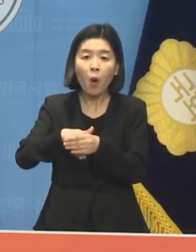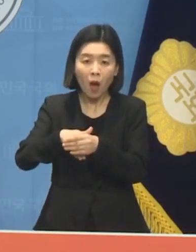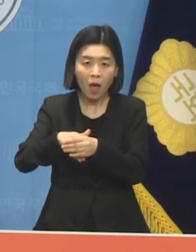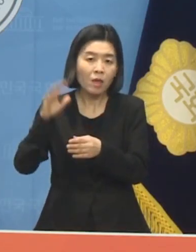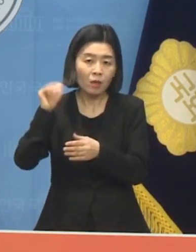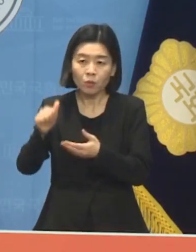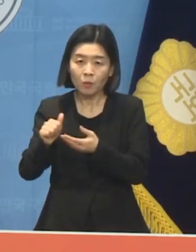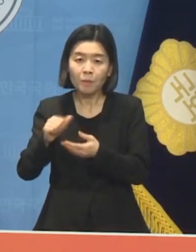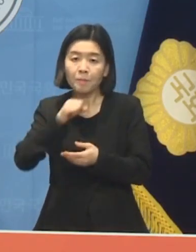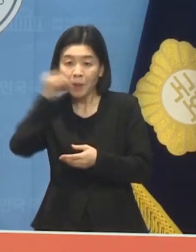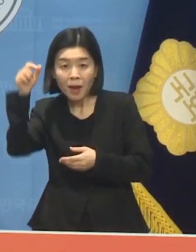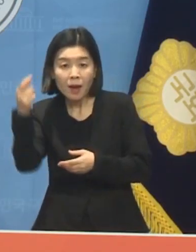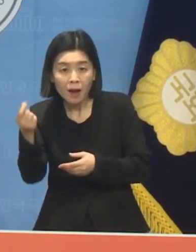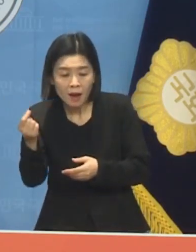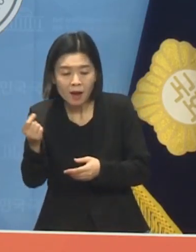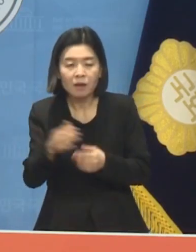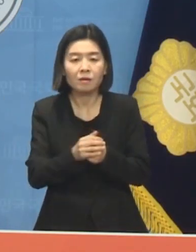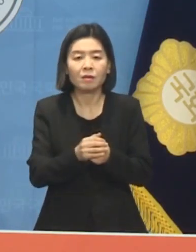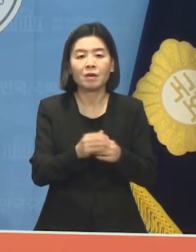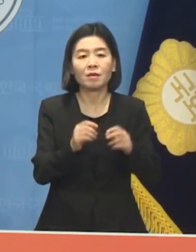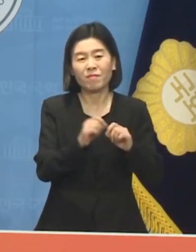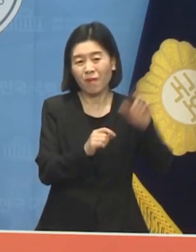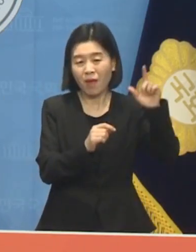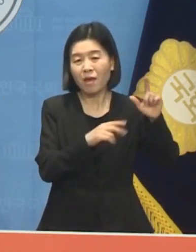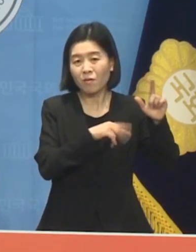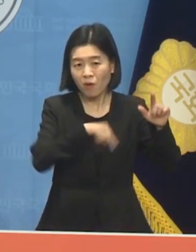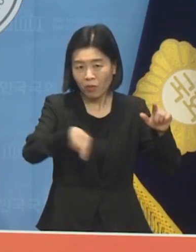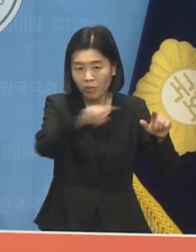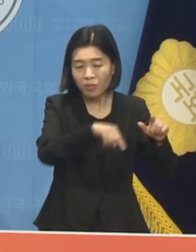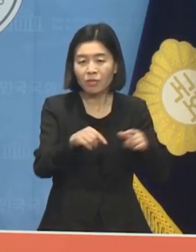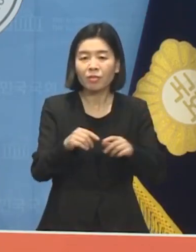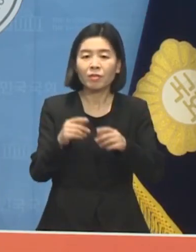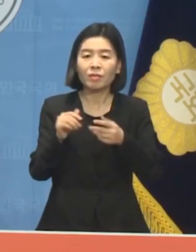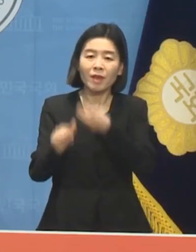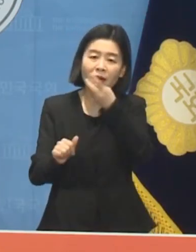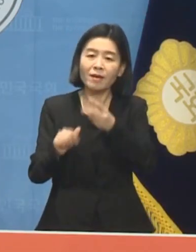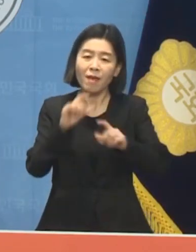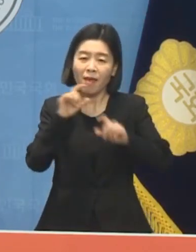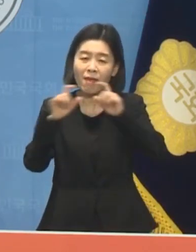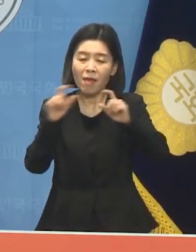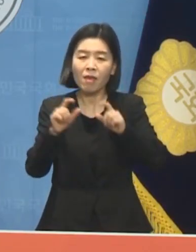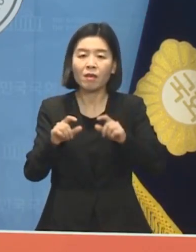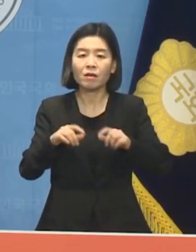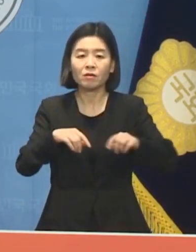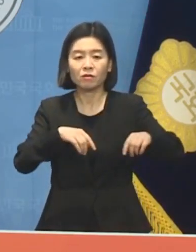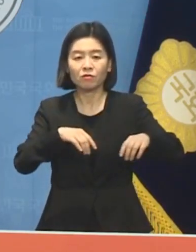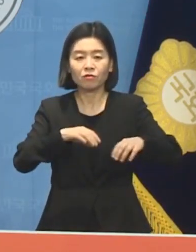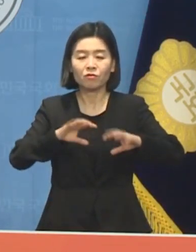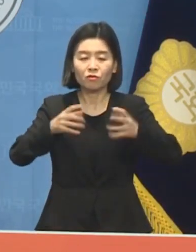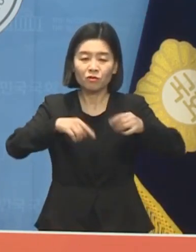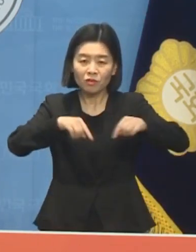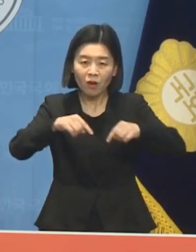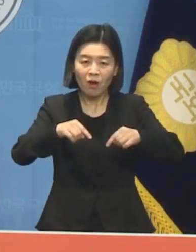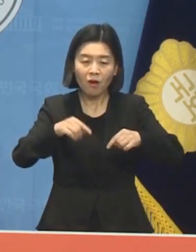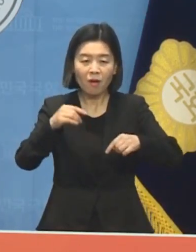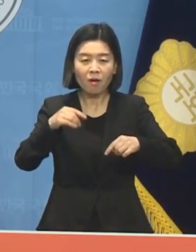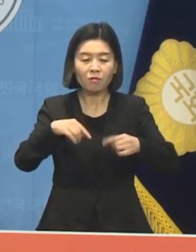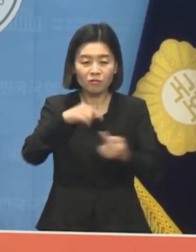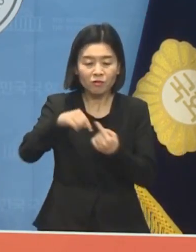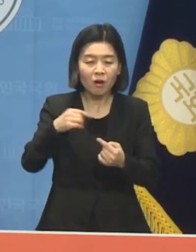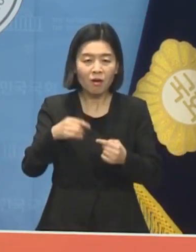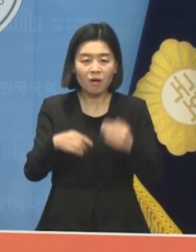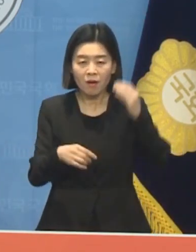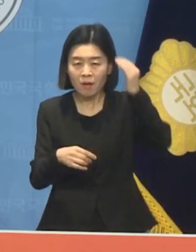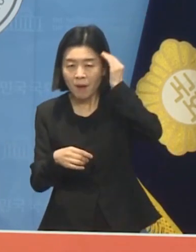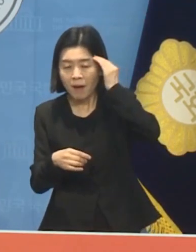탄핵 남발과 입법 독재로 국정을 좌지우지하며 국가 운영을 방해한 것은 헌법의 정도를